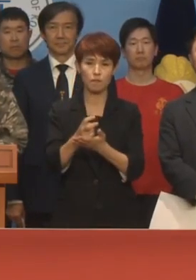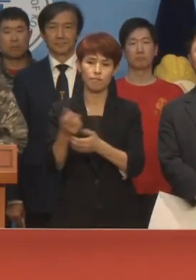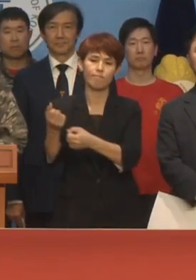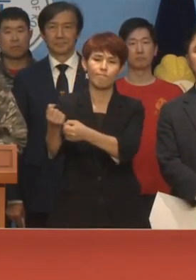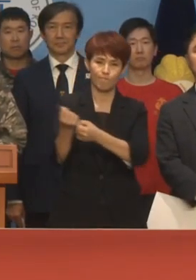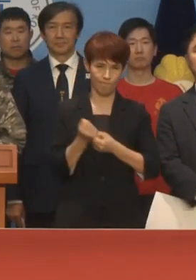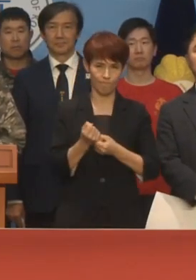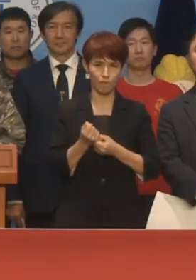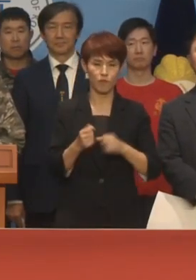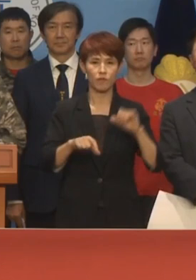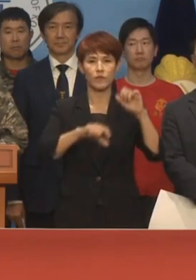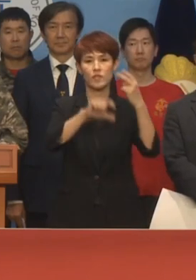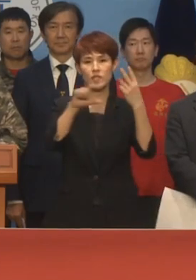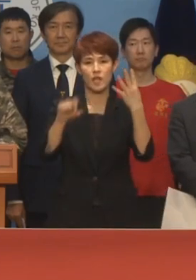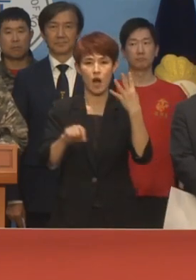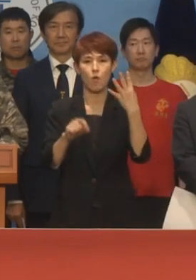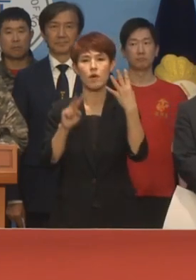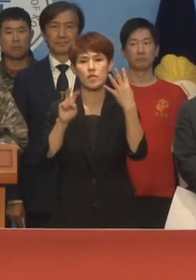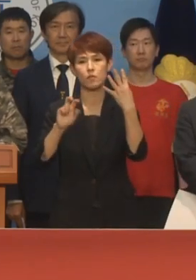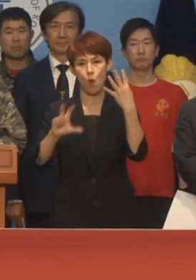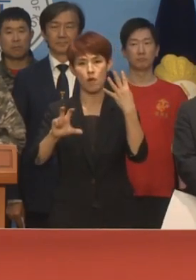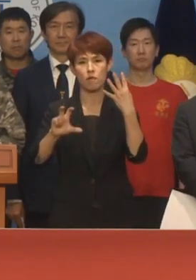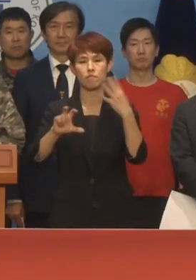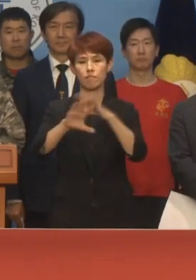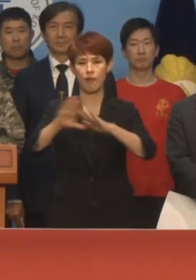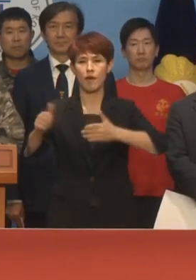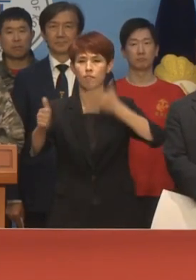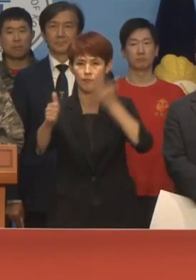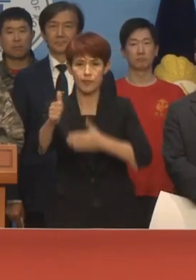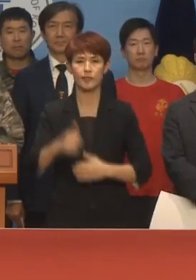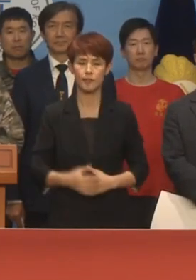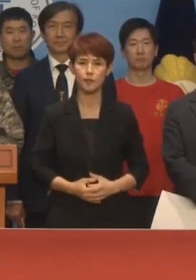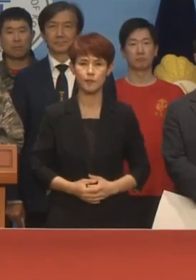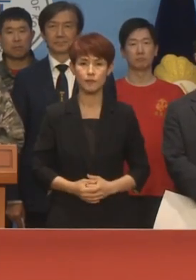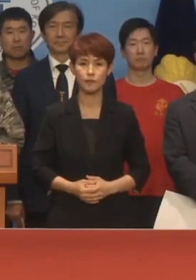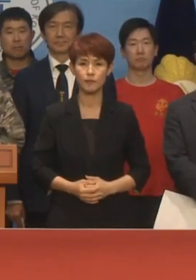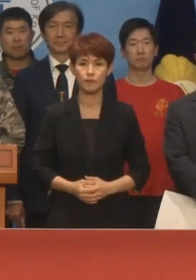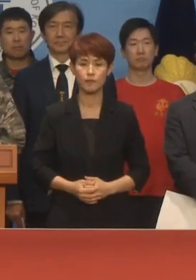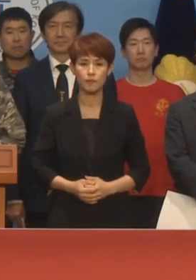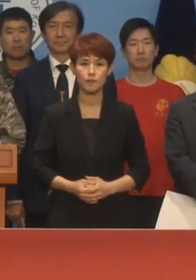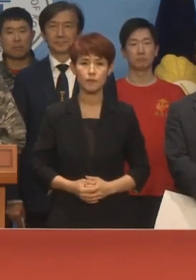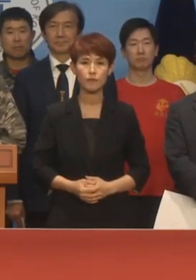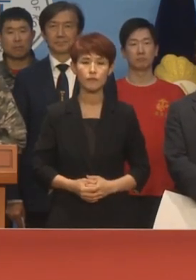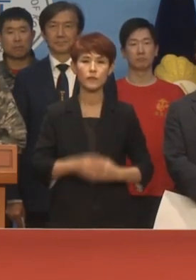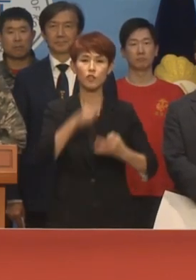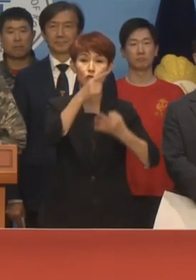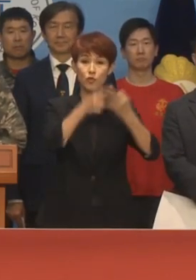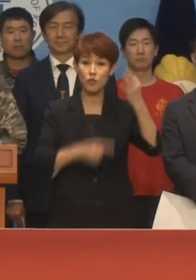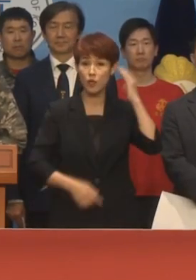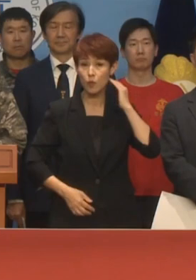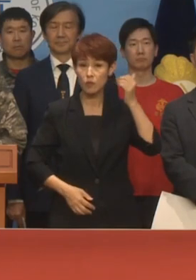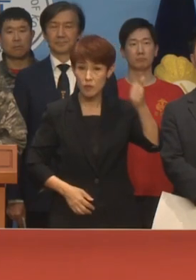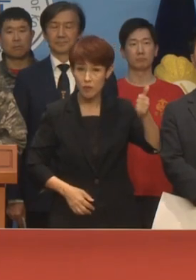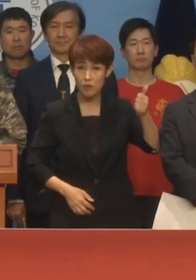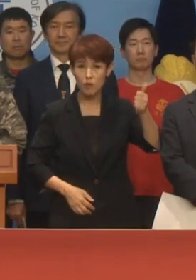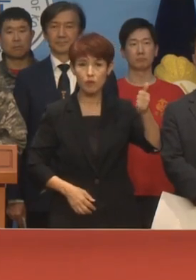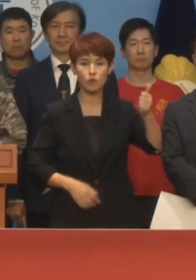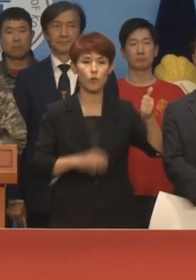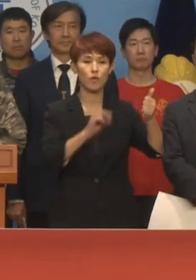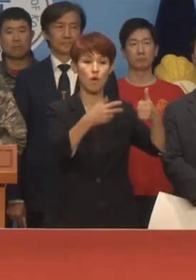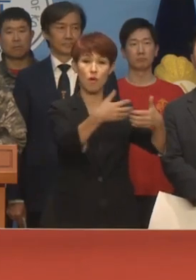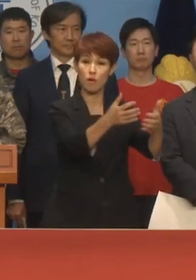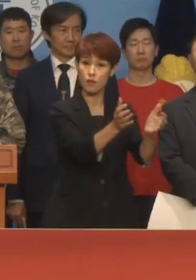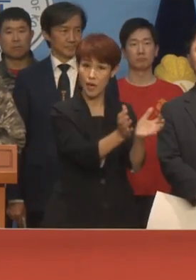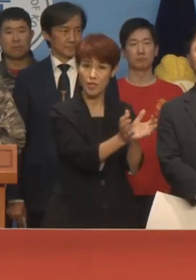앞당겨 4월 25일 처리하시기 바랍니다. 끝으로 윤석열 대통령과 정부